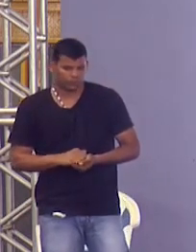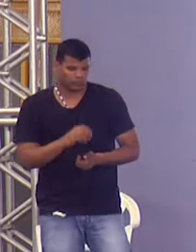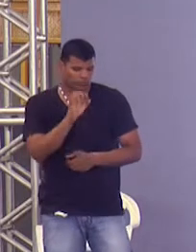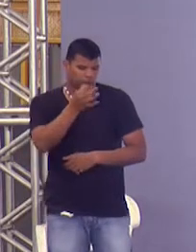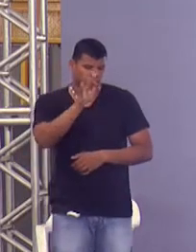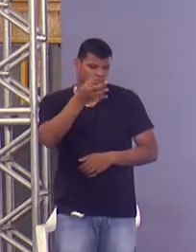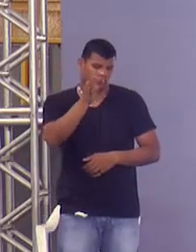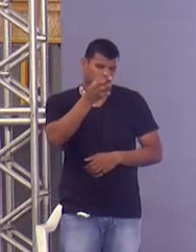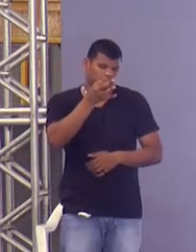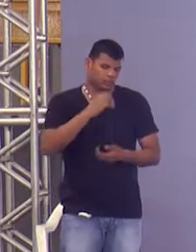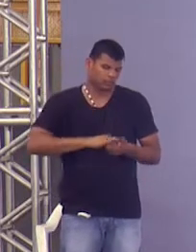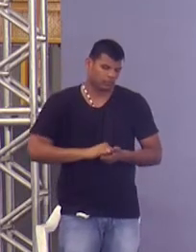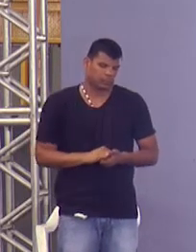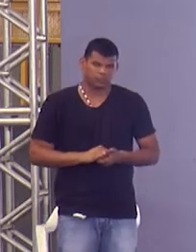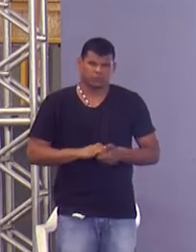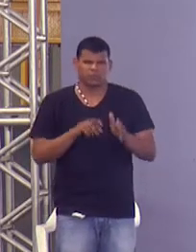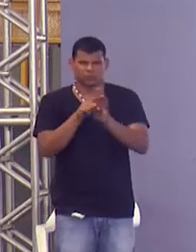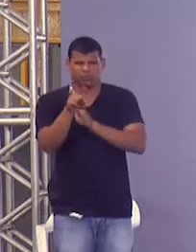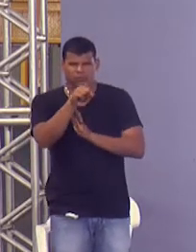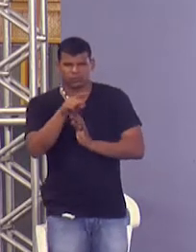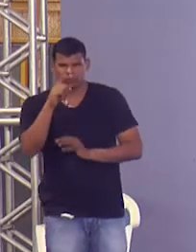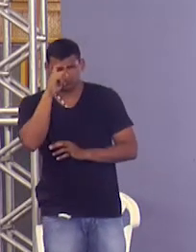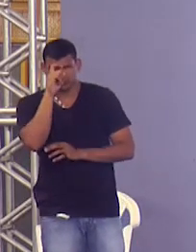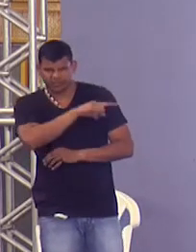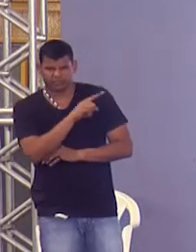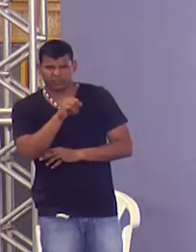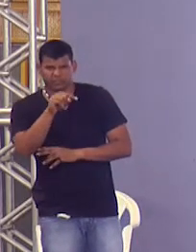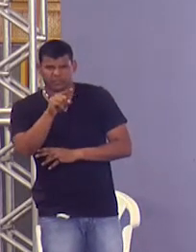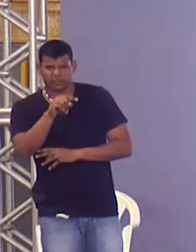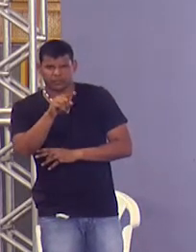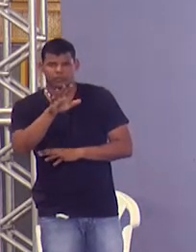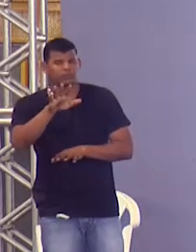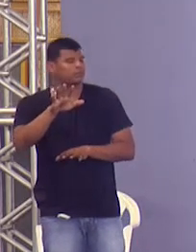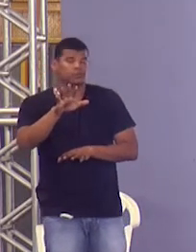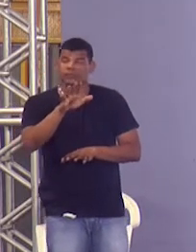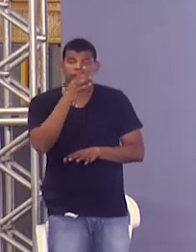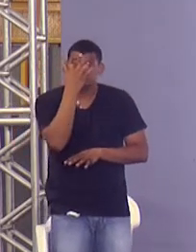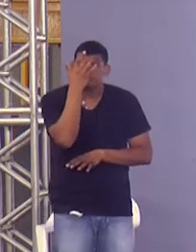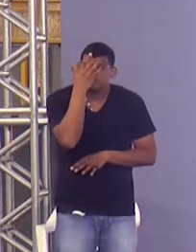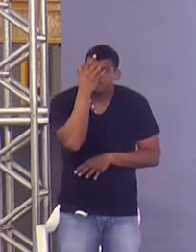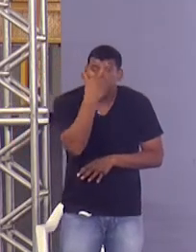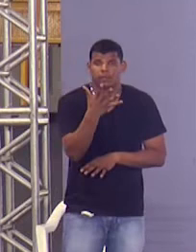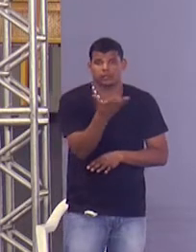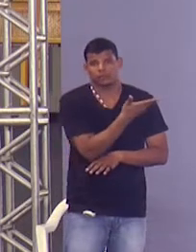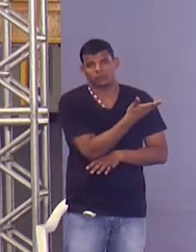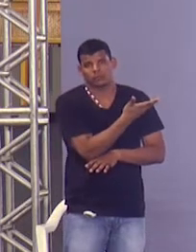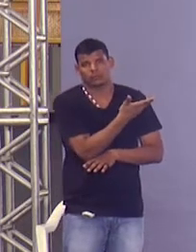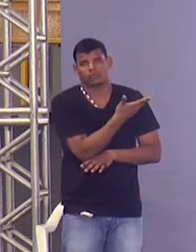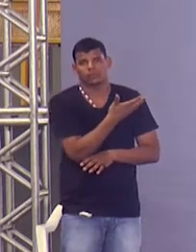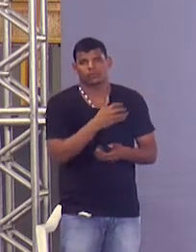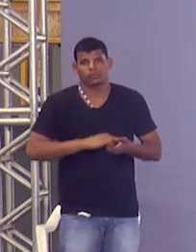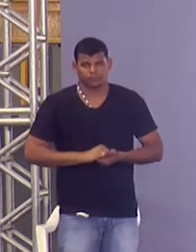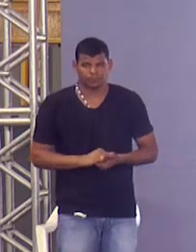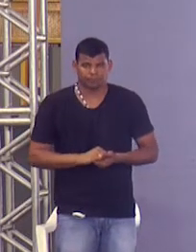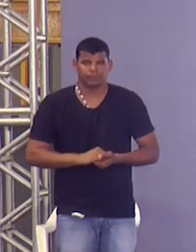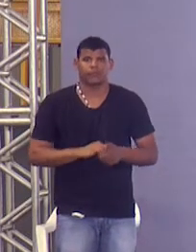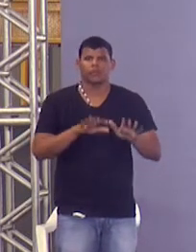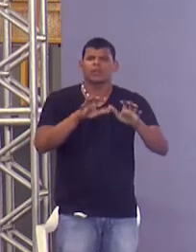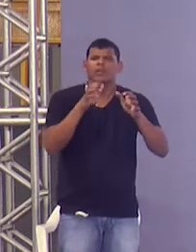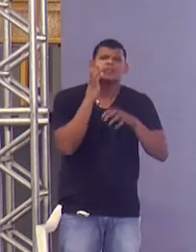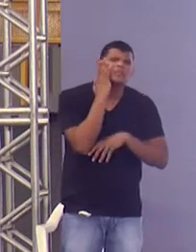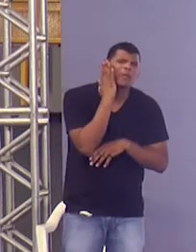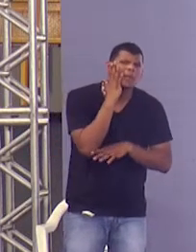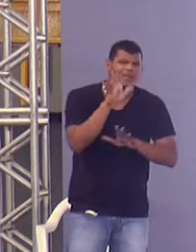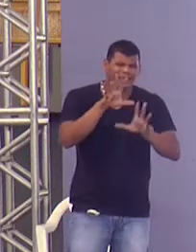unidades. Pronto. Foi difícil? Foi não, né? Robério, esse tipo de